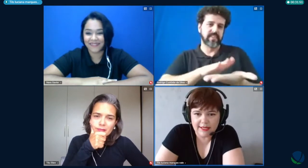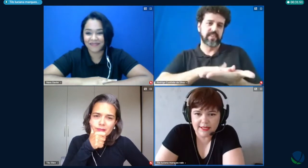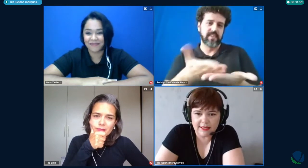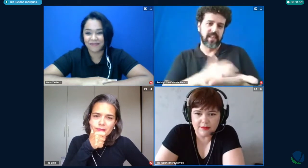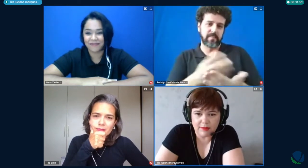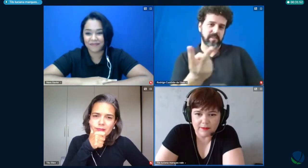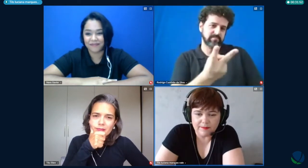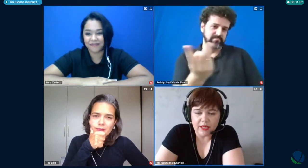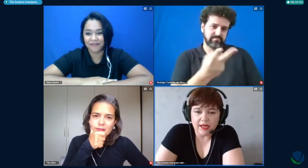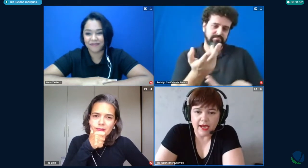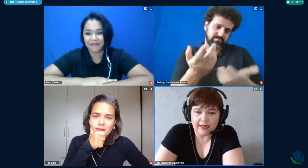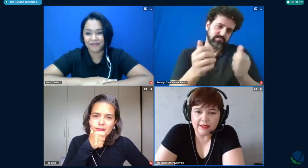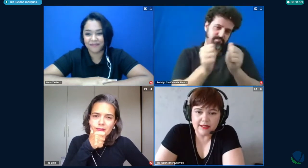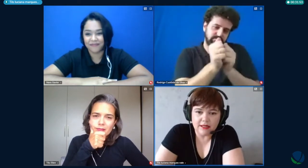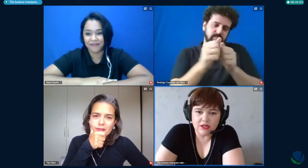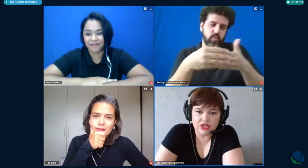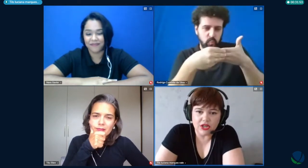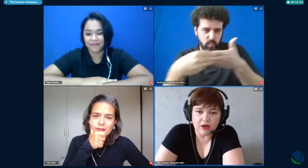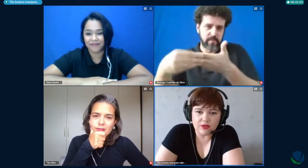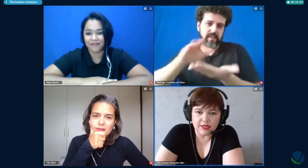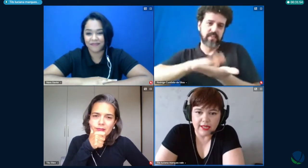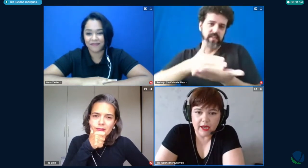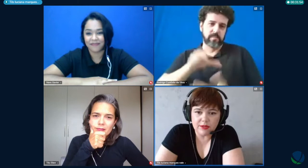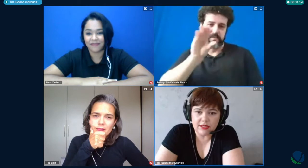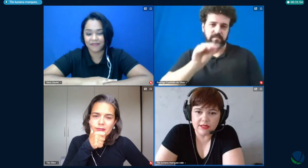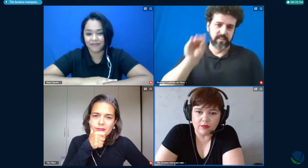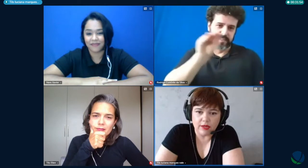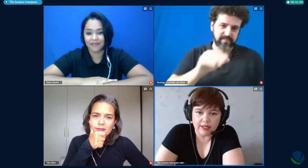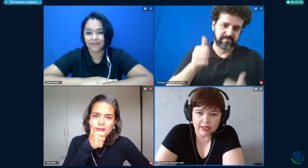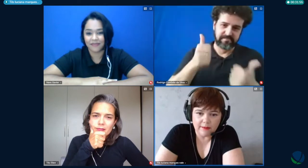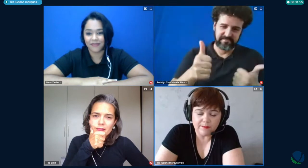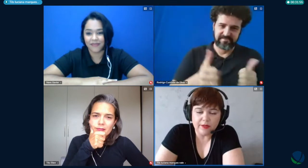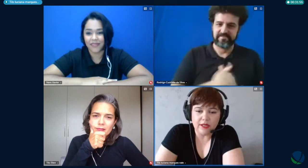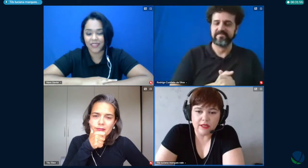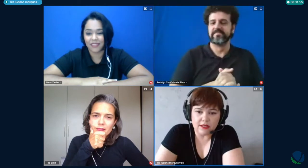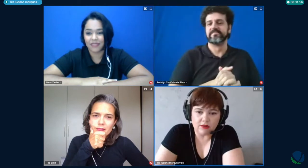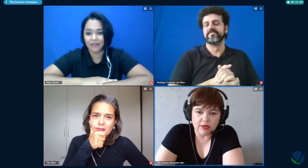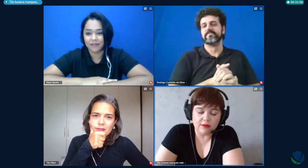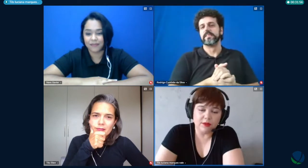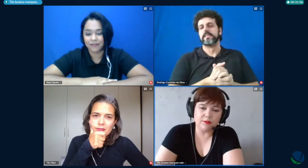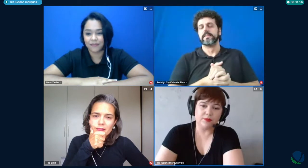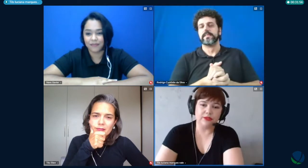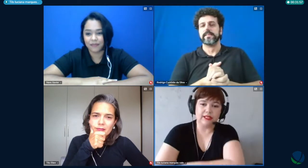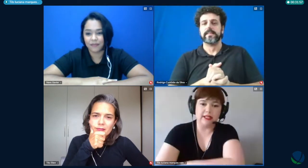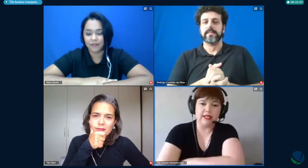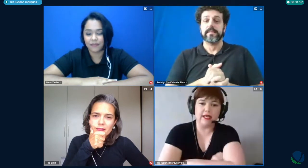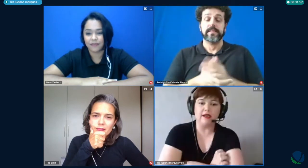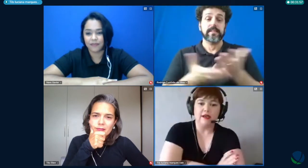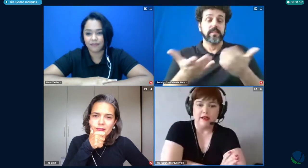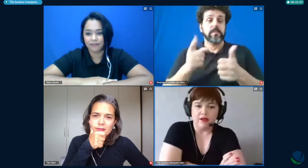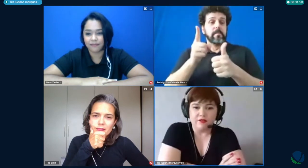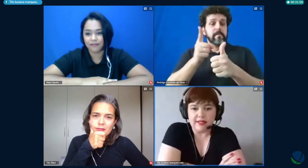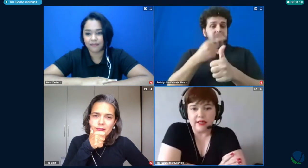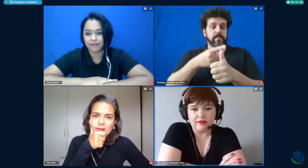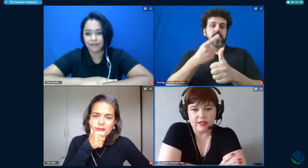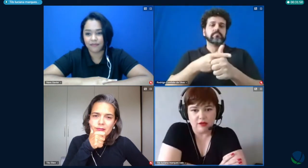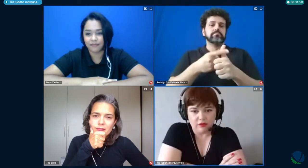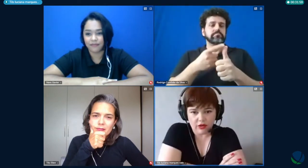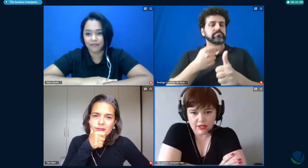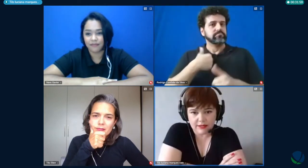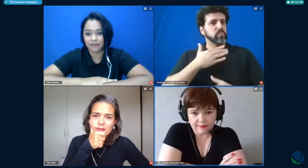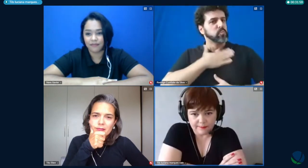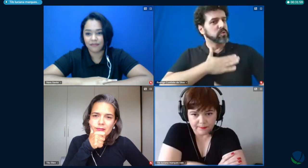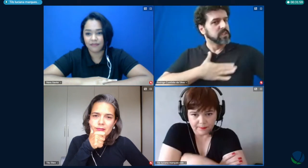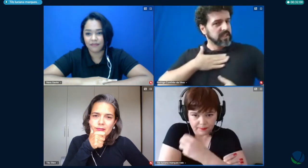minhas pesquisas também. Agradecer desde já aos intérpretes que estão aqui para poder fazer a